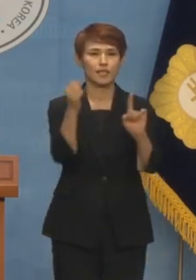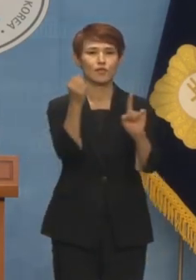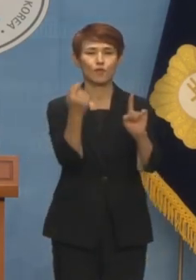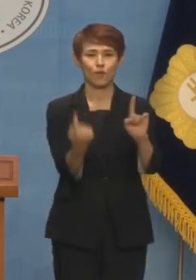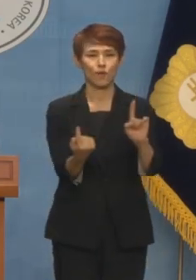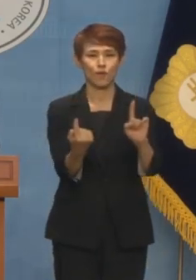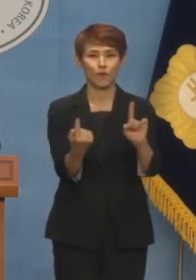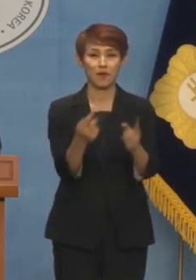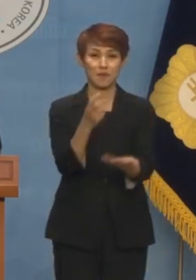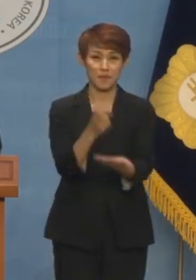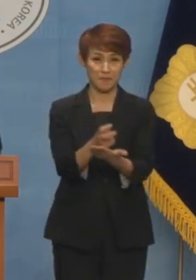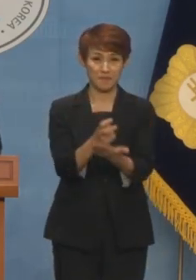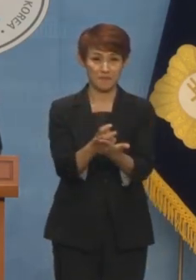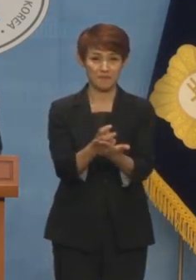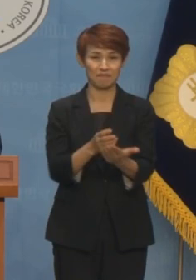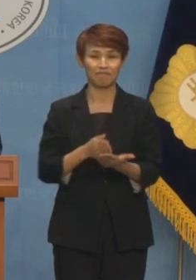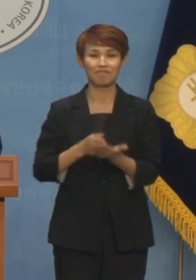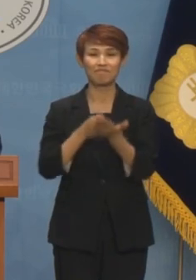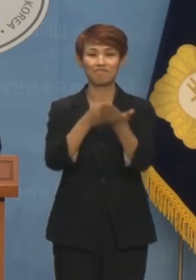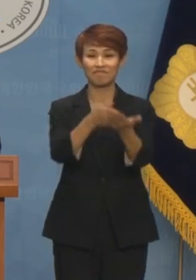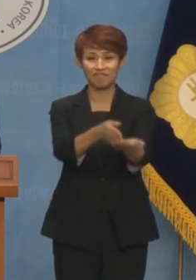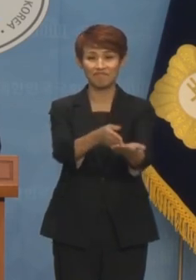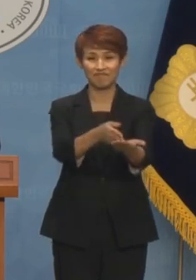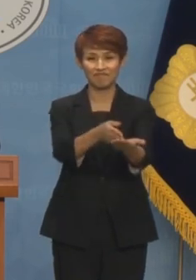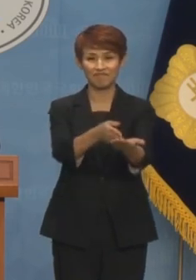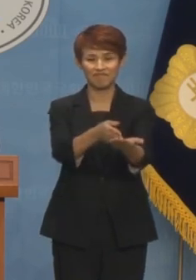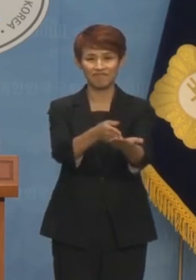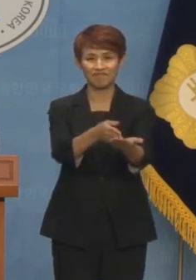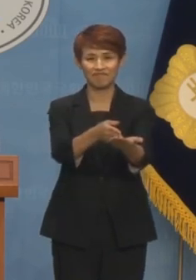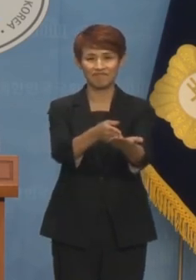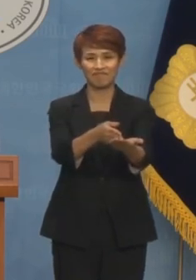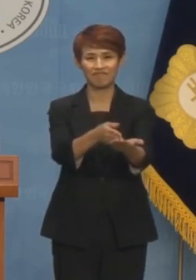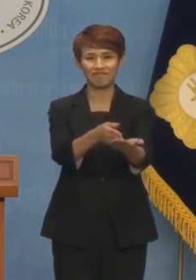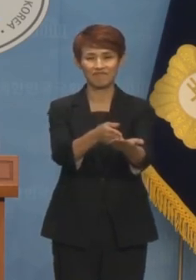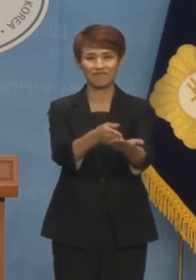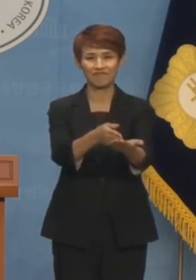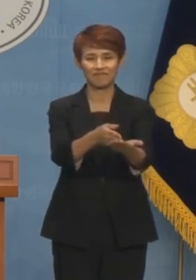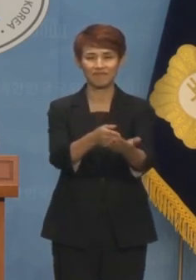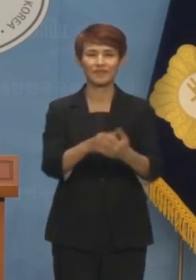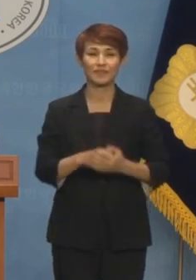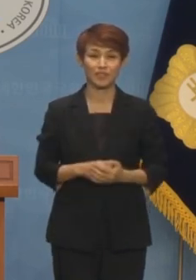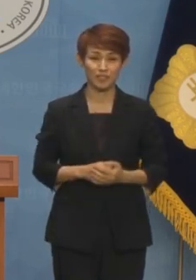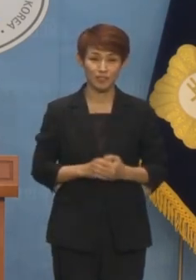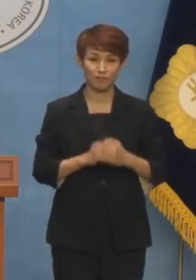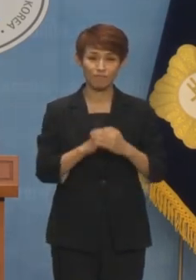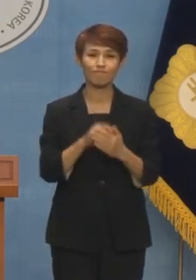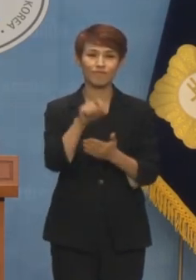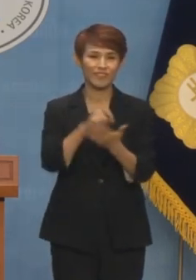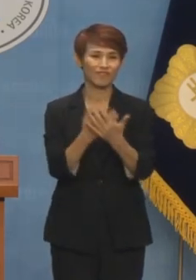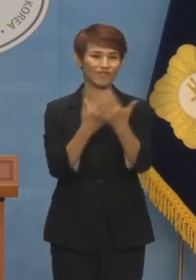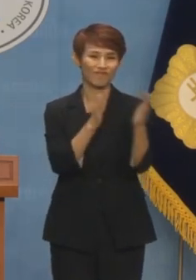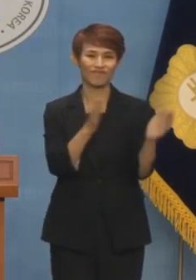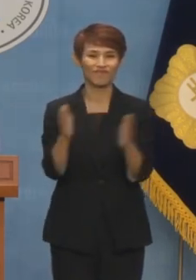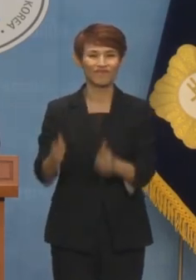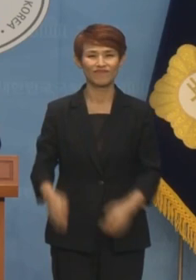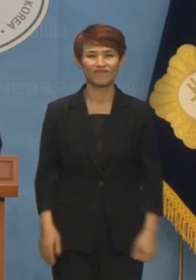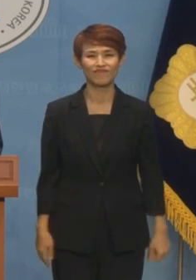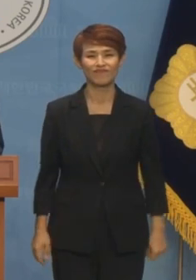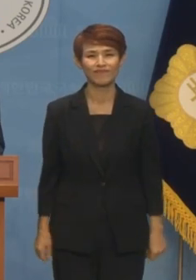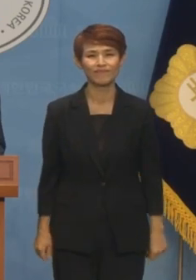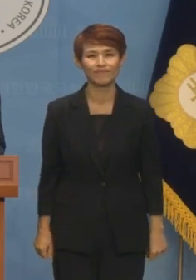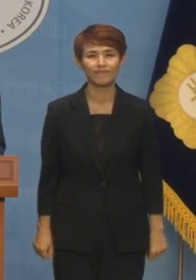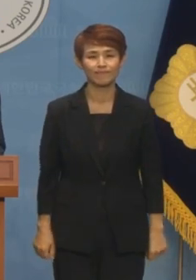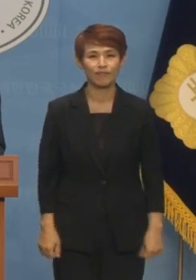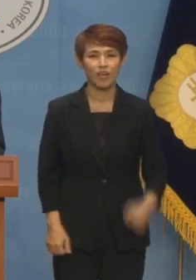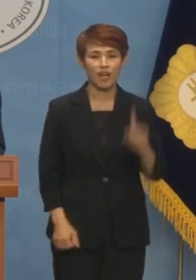제 법안 1호 법안을 제출하면서 간단하게 기자회견을 준비했습니다.